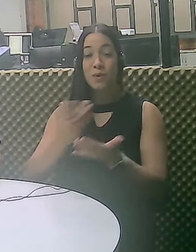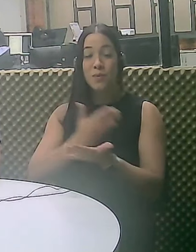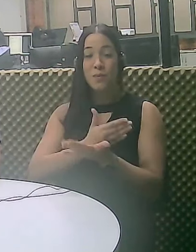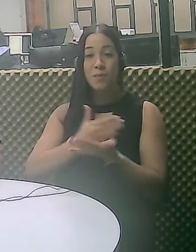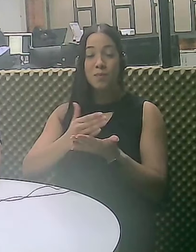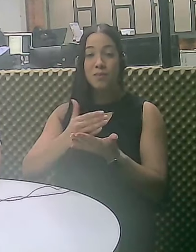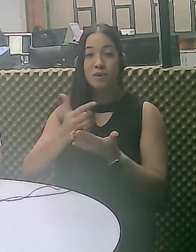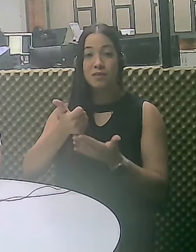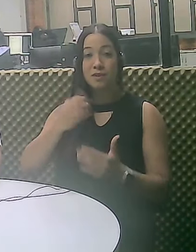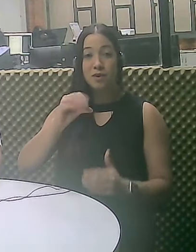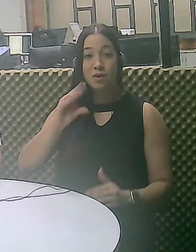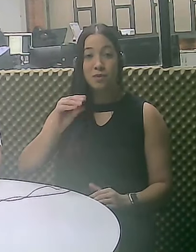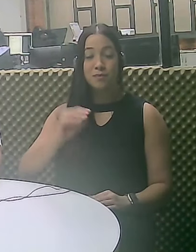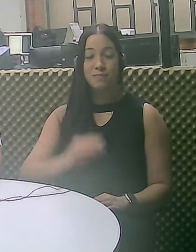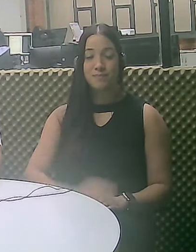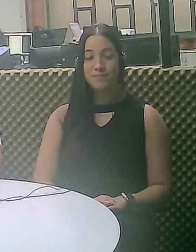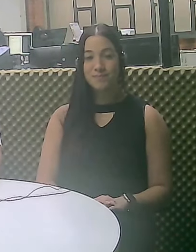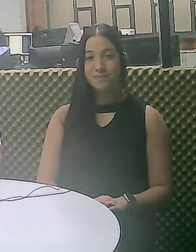da noite.